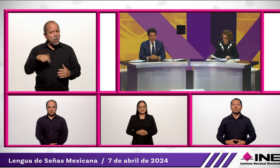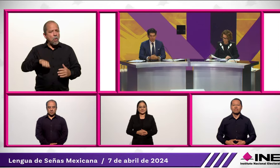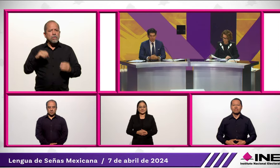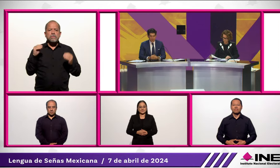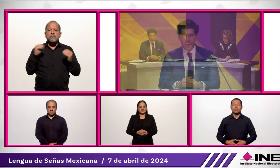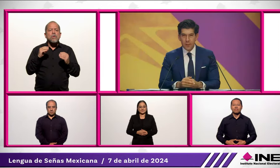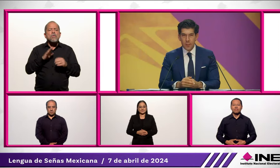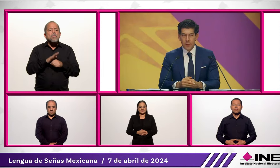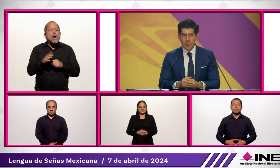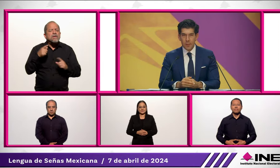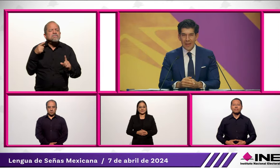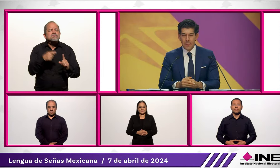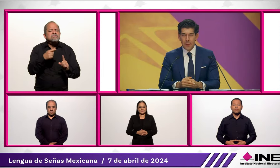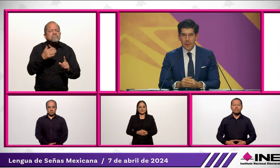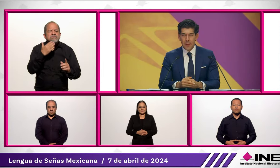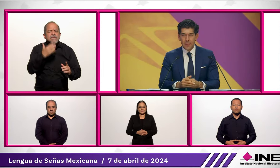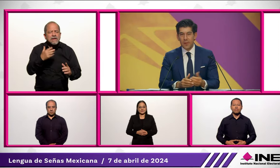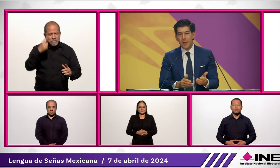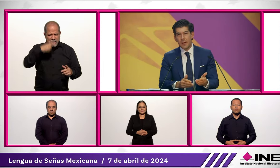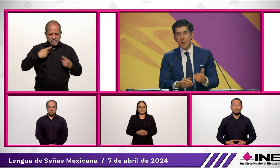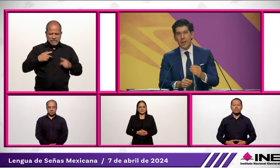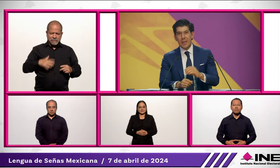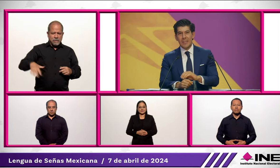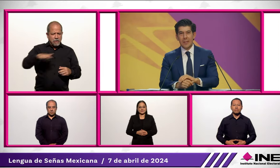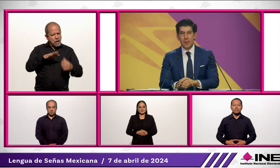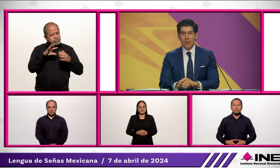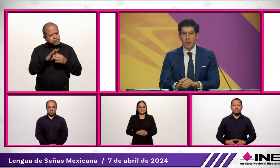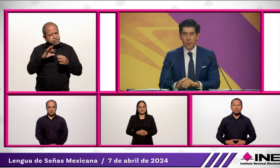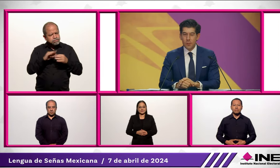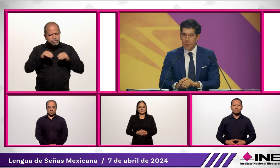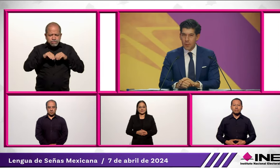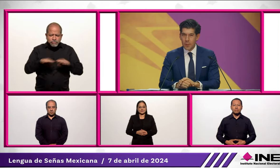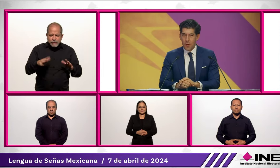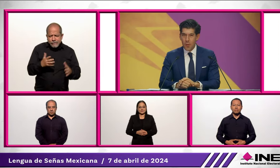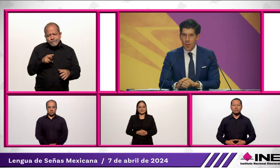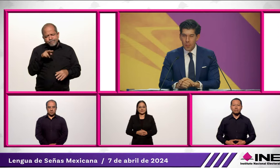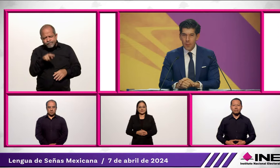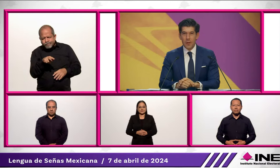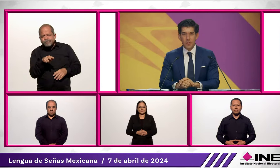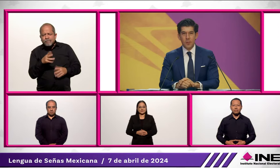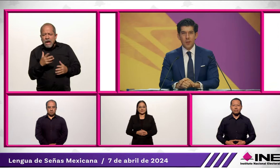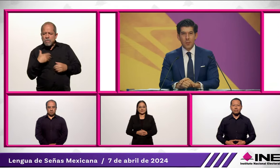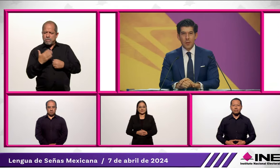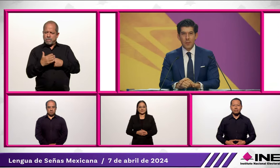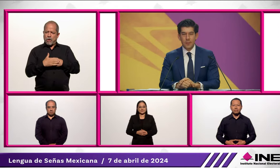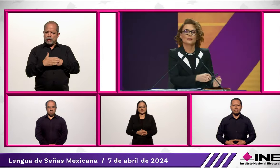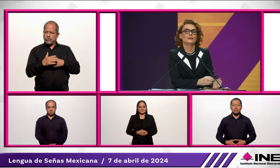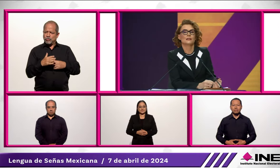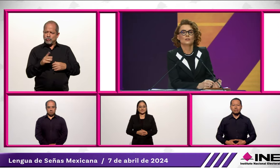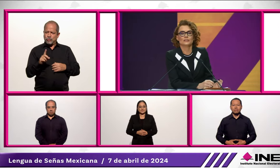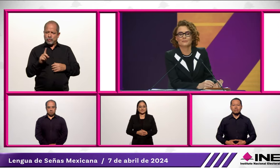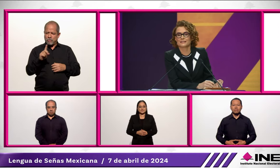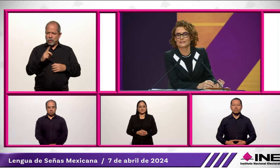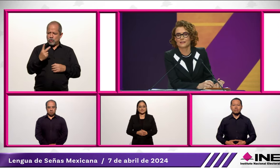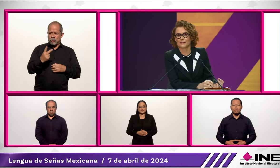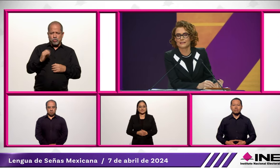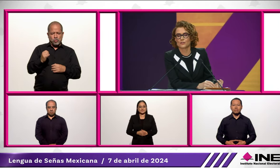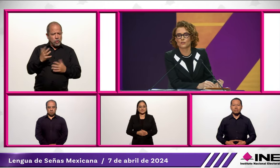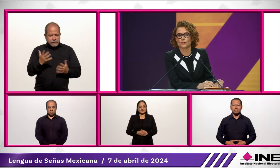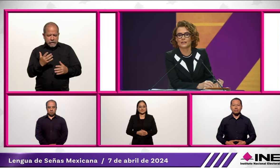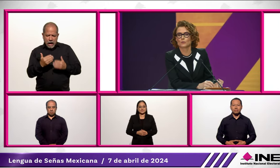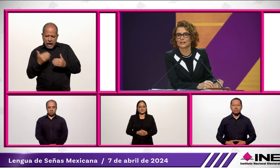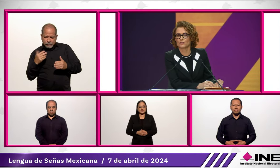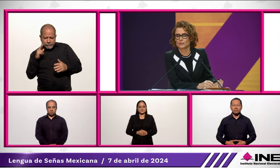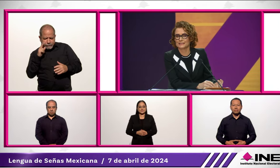cuente con más y mejor información que le permita definir el sentido de su voto el próximo domingo 2 de junio. Los temas de este